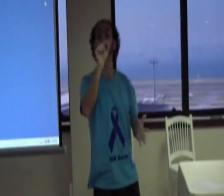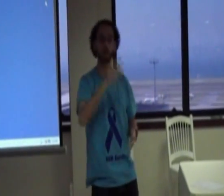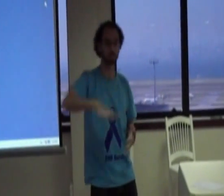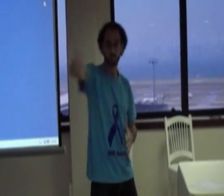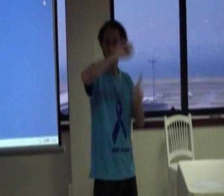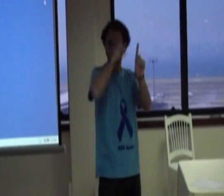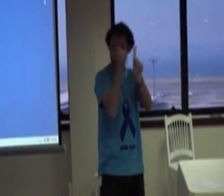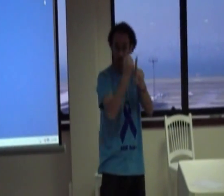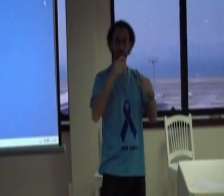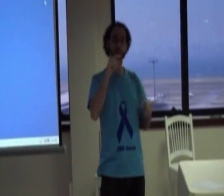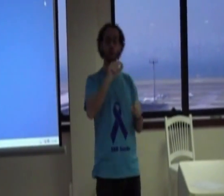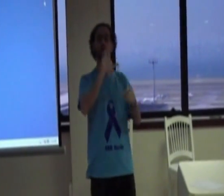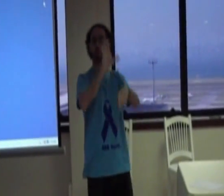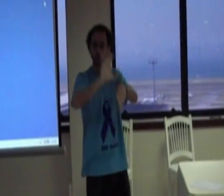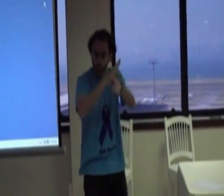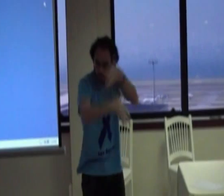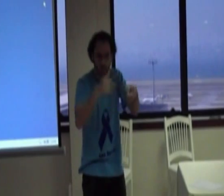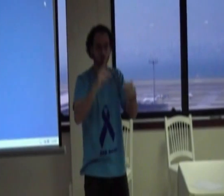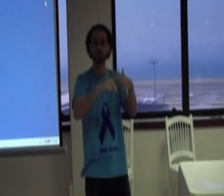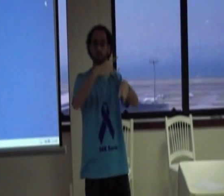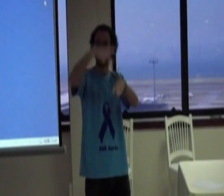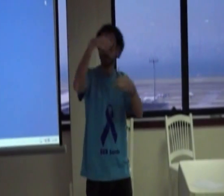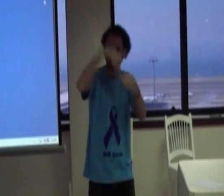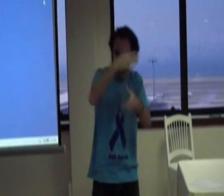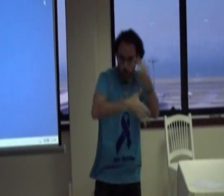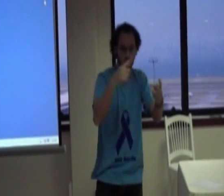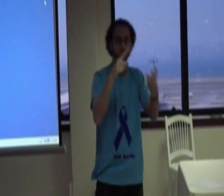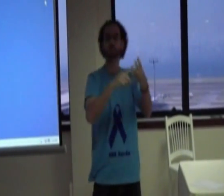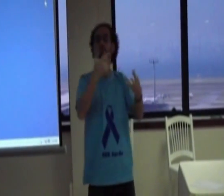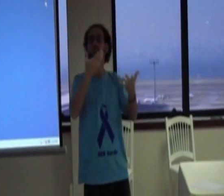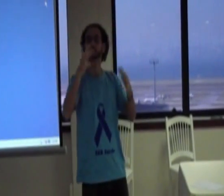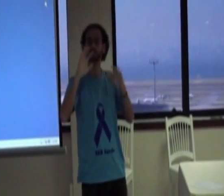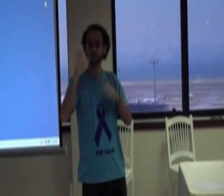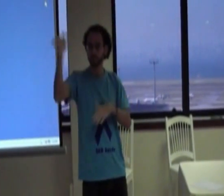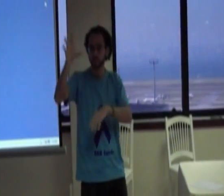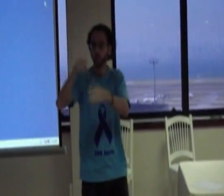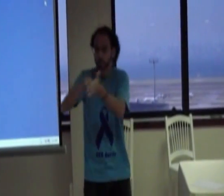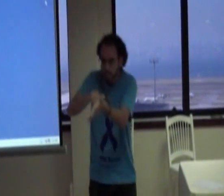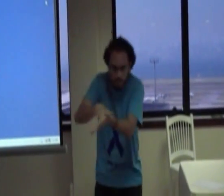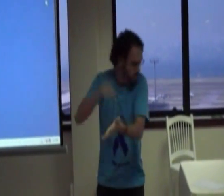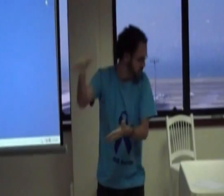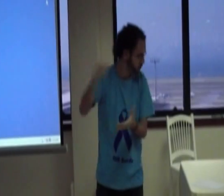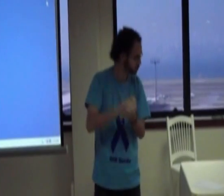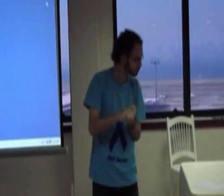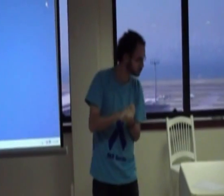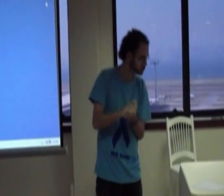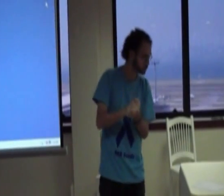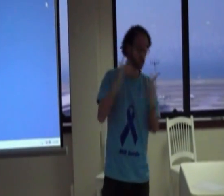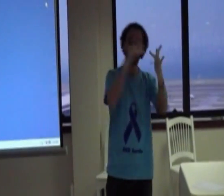Práticas pedagógicas também, para que o surdo saiba se desenvolver na sociedade, cursos em